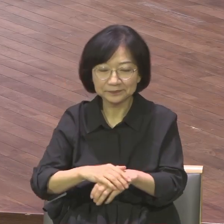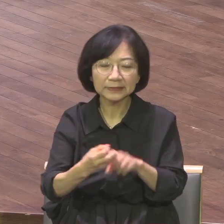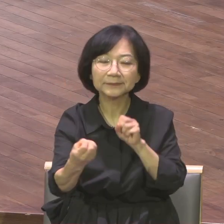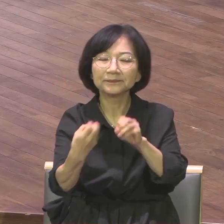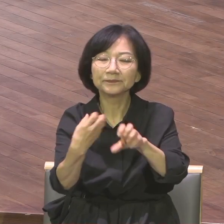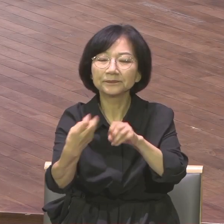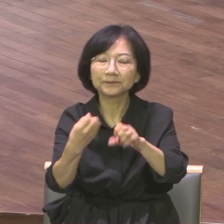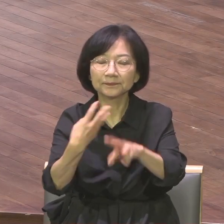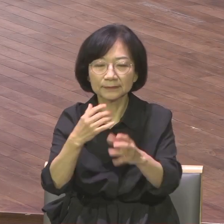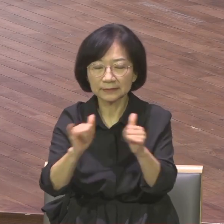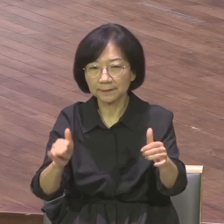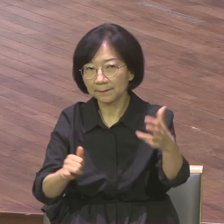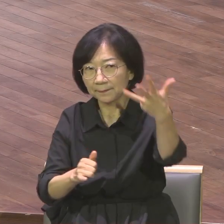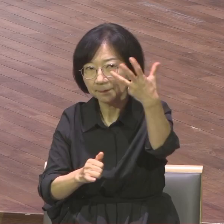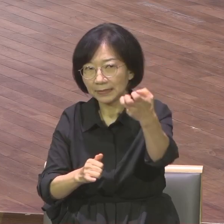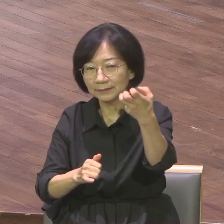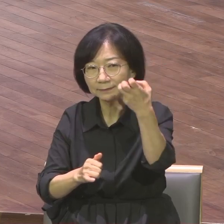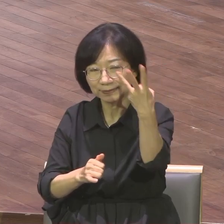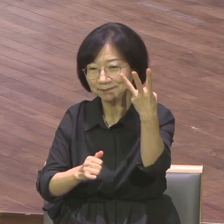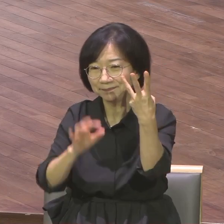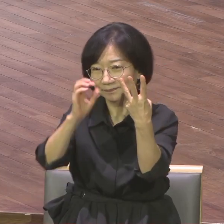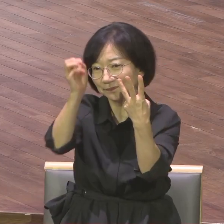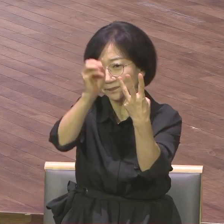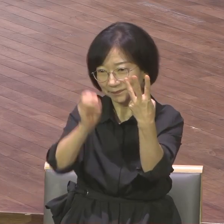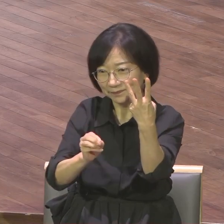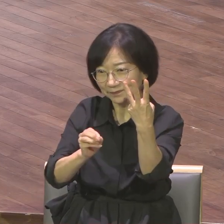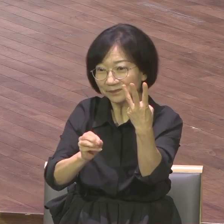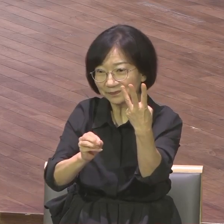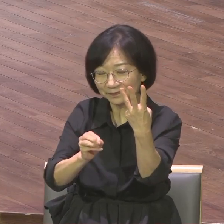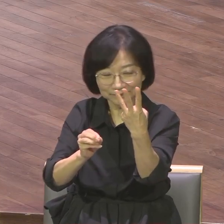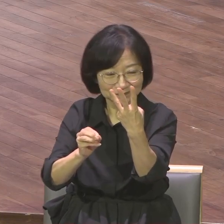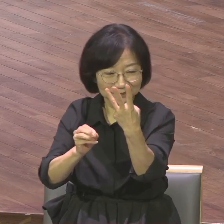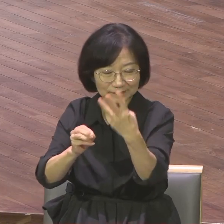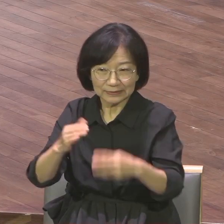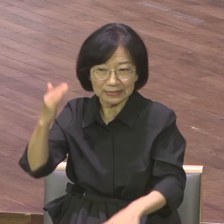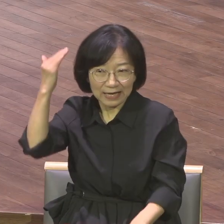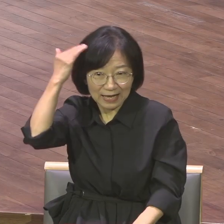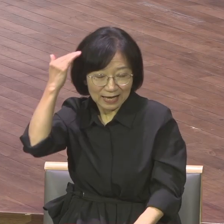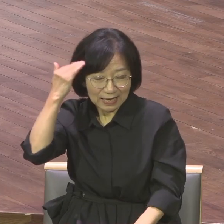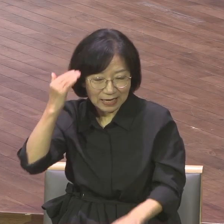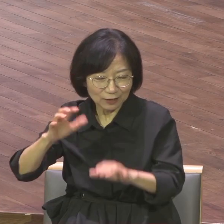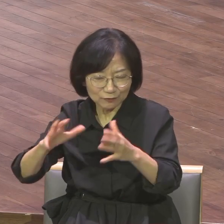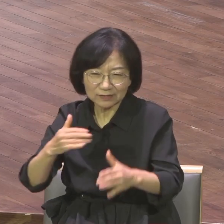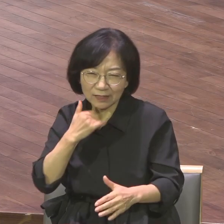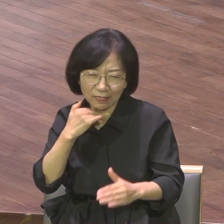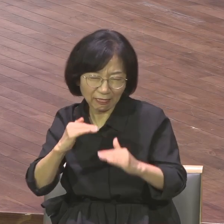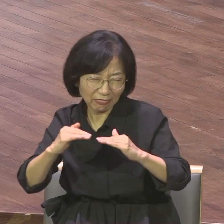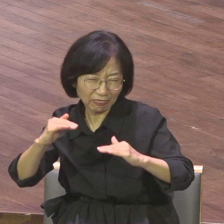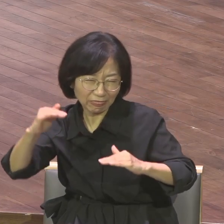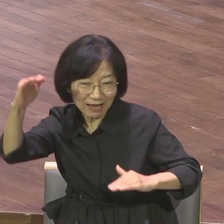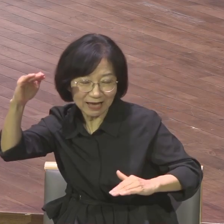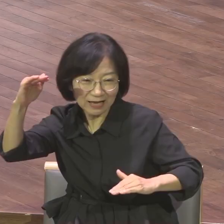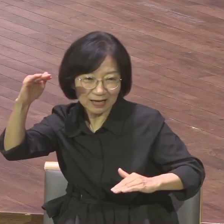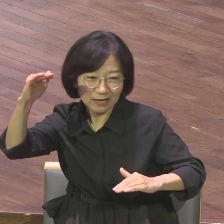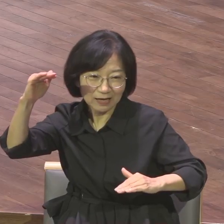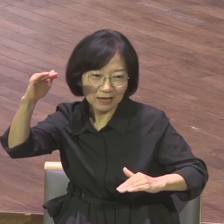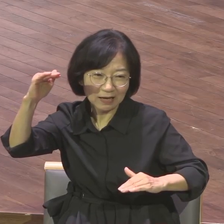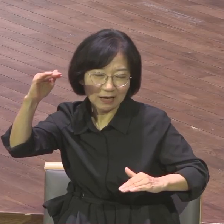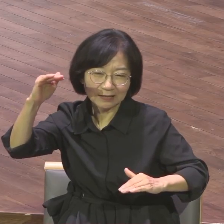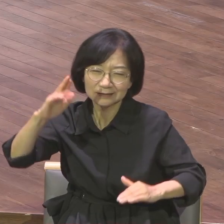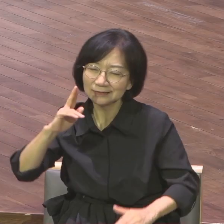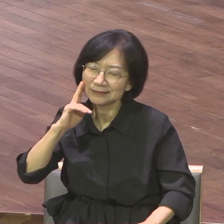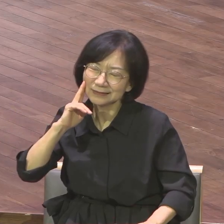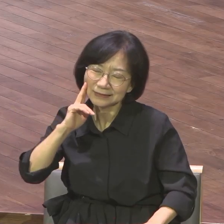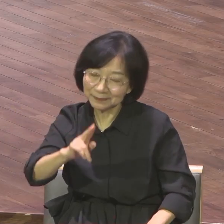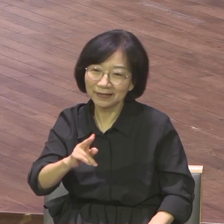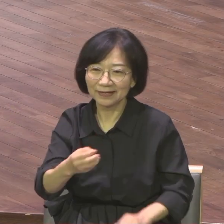응답자 83%가 우리나라에서 세대 차이가 너무 심각하다라고